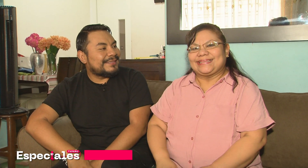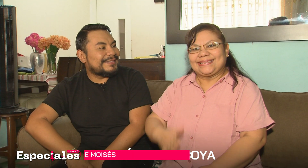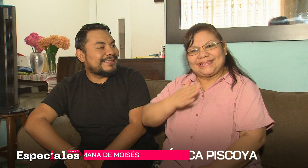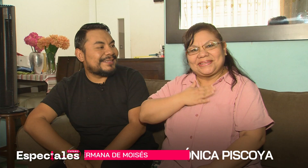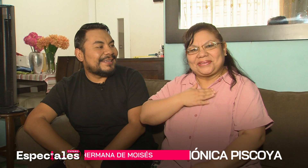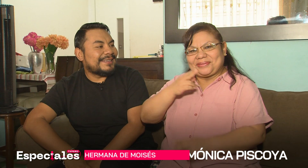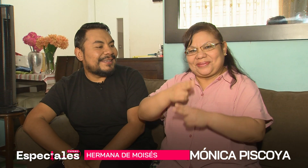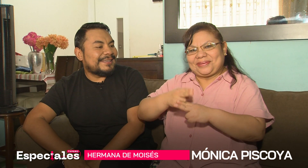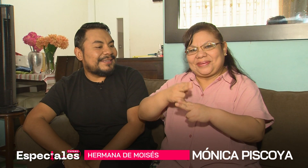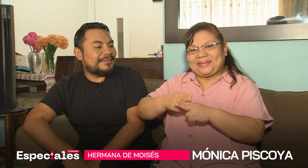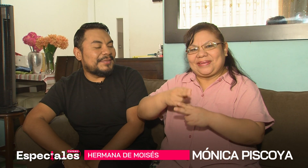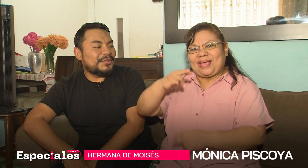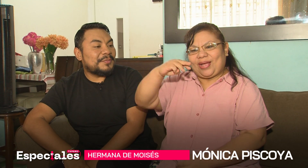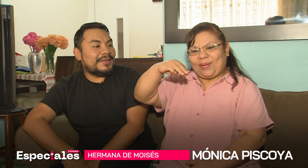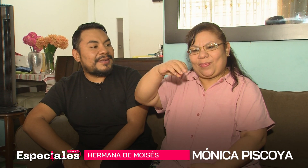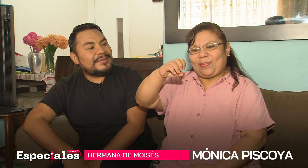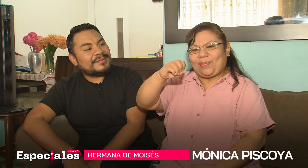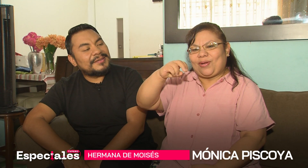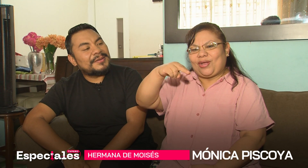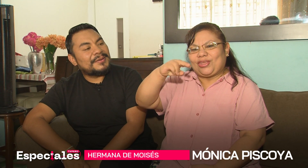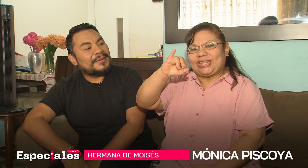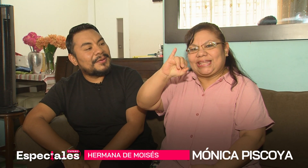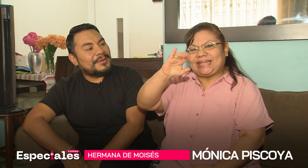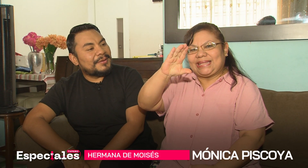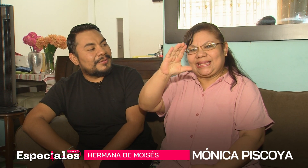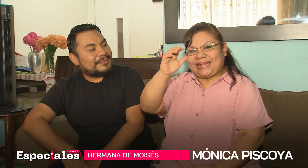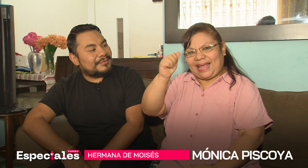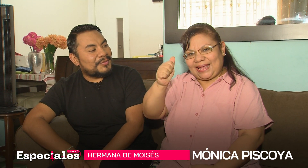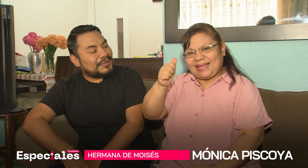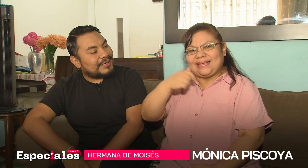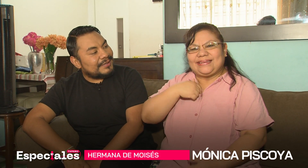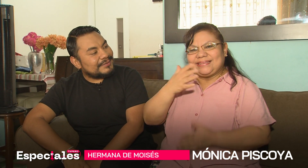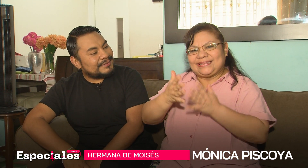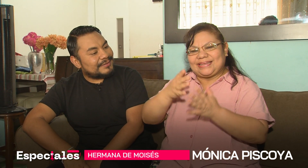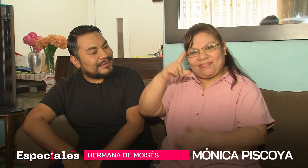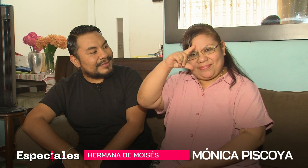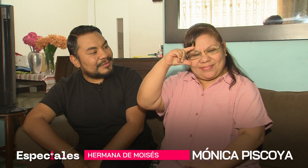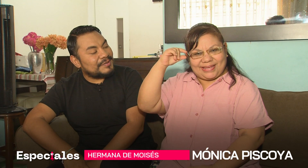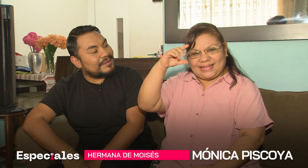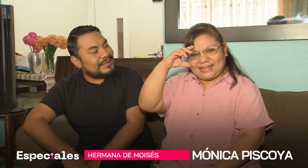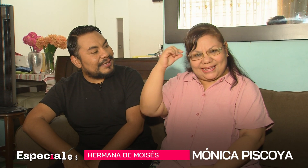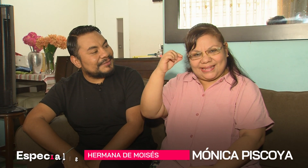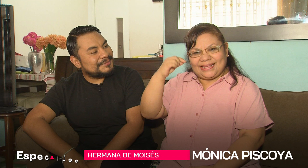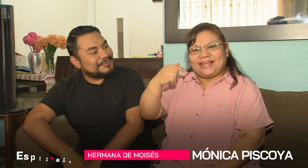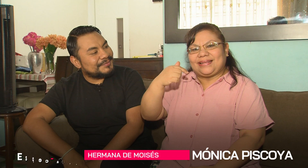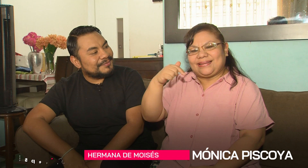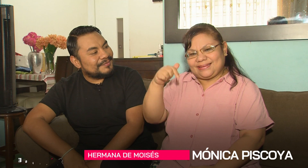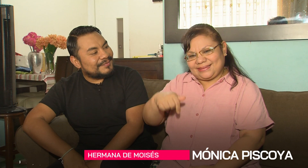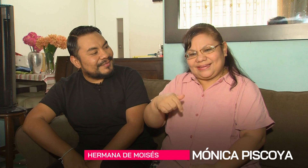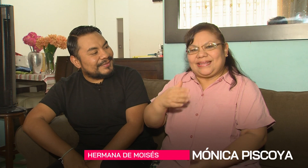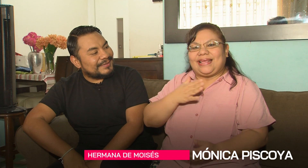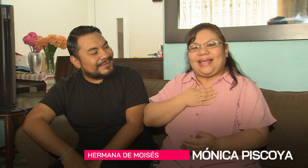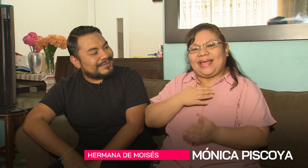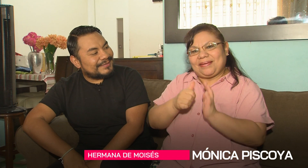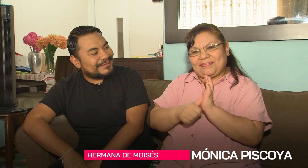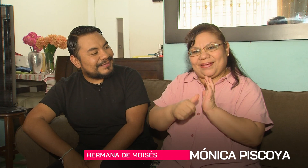Hola, mi nombre es Mónica, esta es mi seña